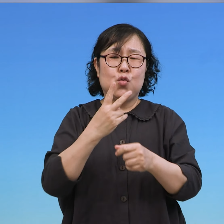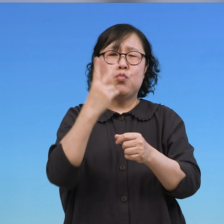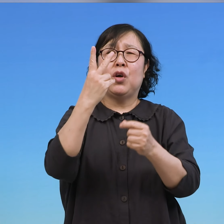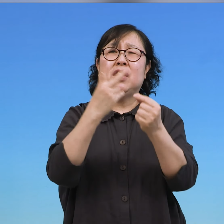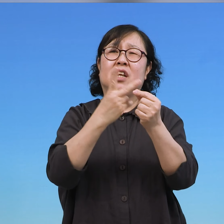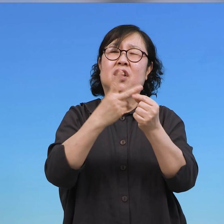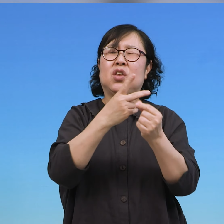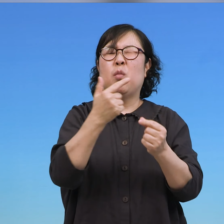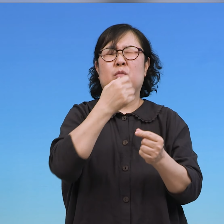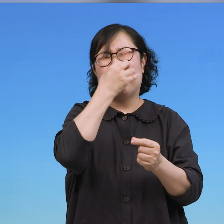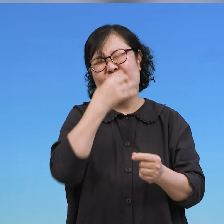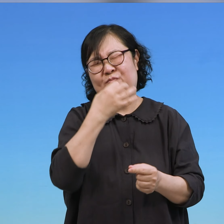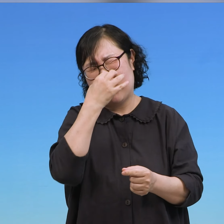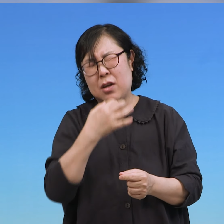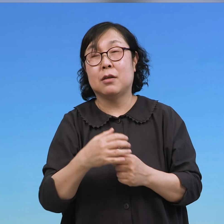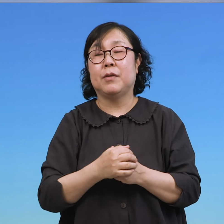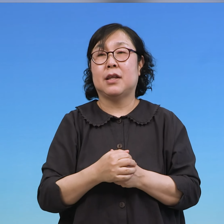좀 힘들더라고요.